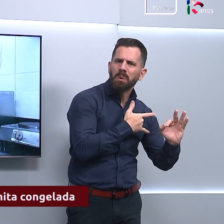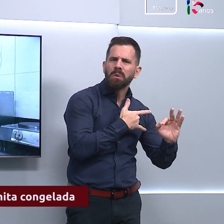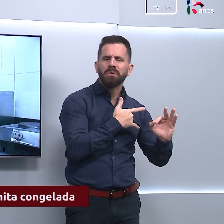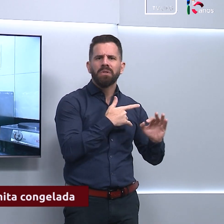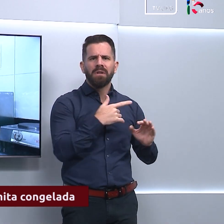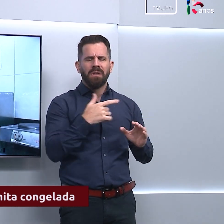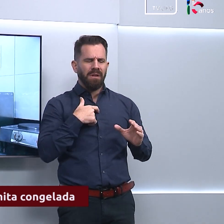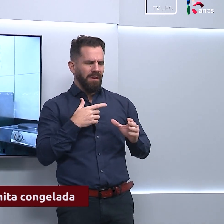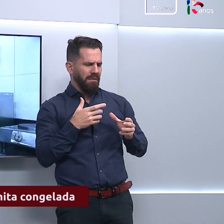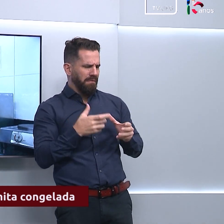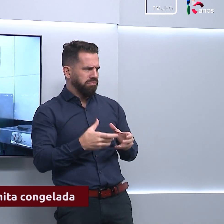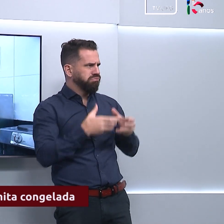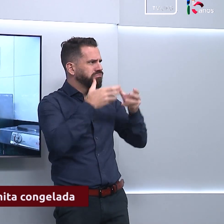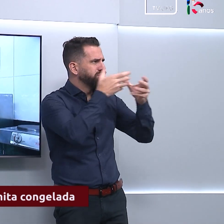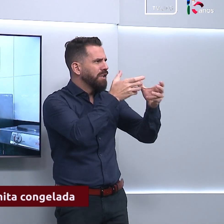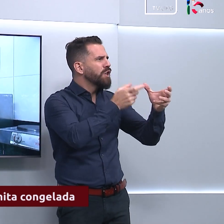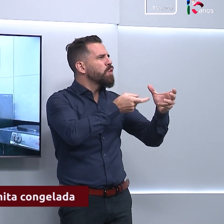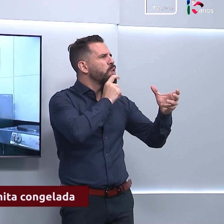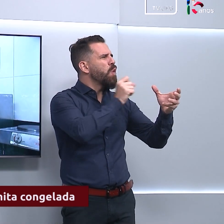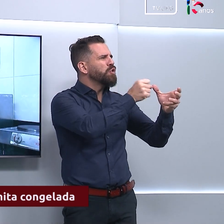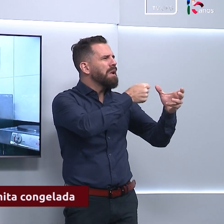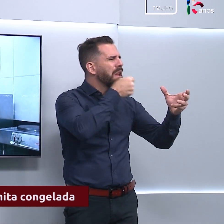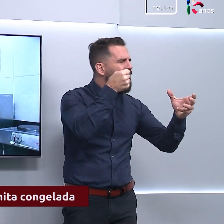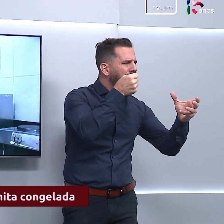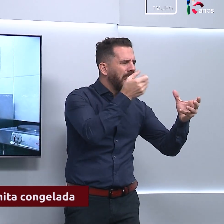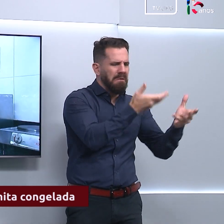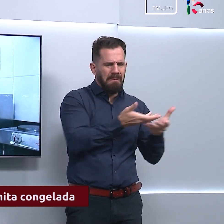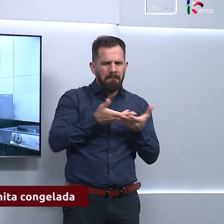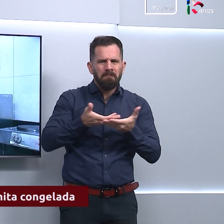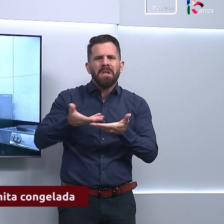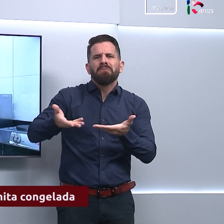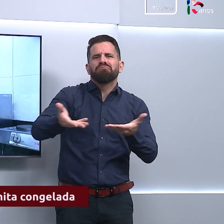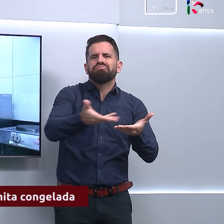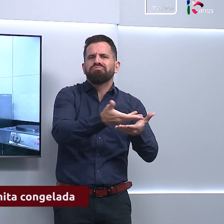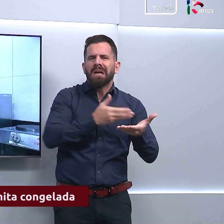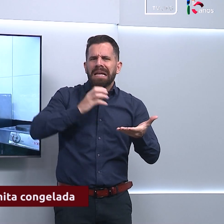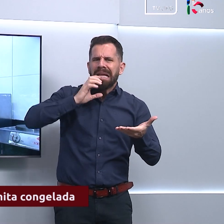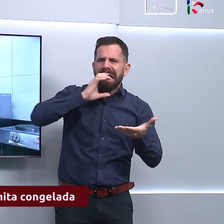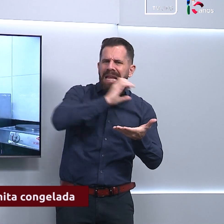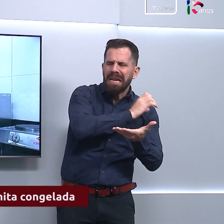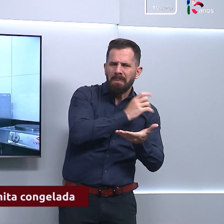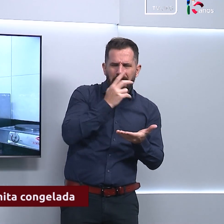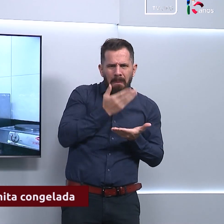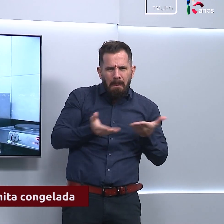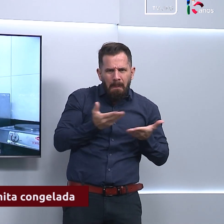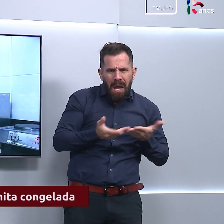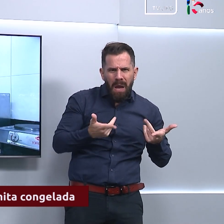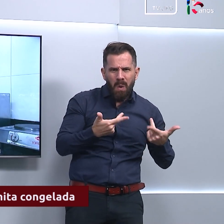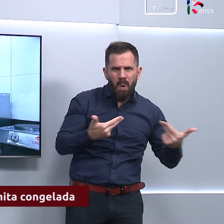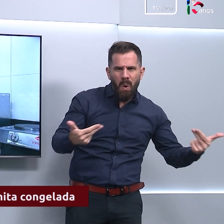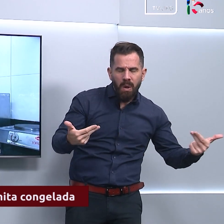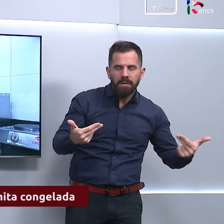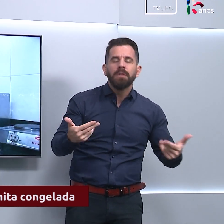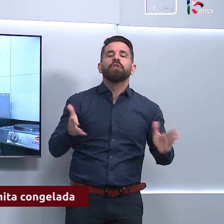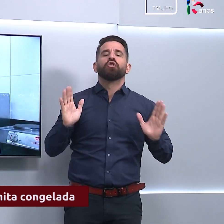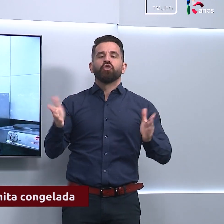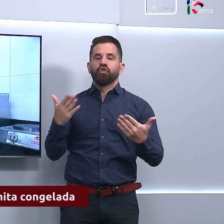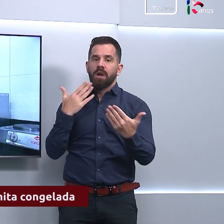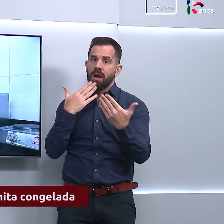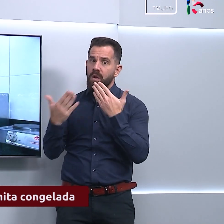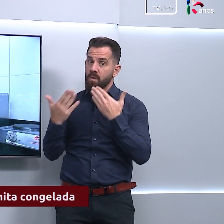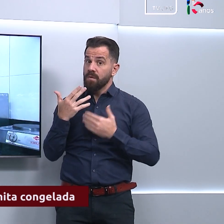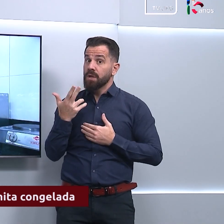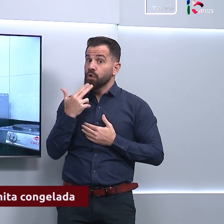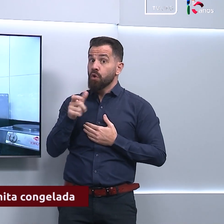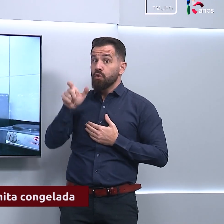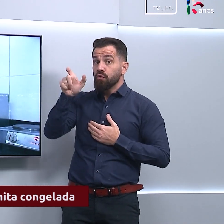congelar, esquentar essa marmita? Bom, nós conversamos com uma nutricionista para saber